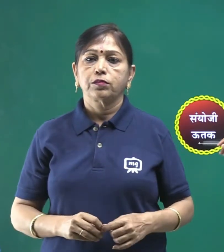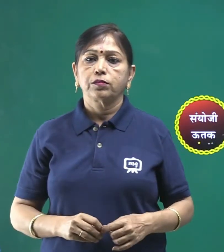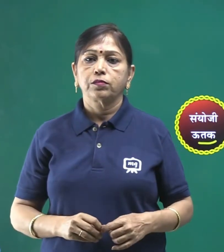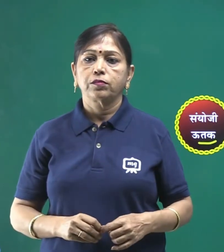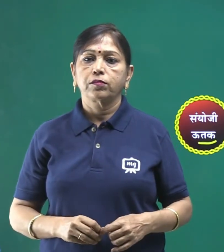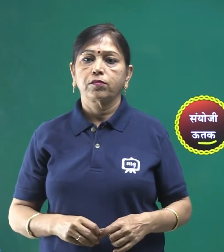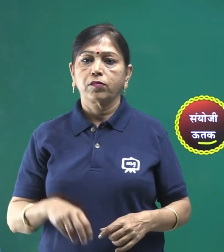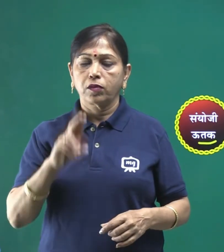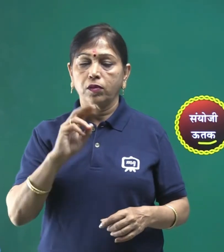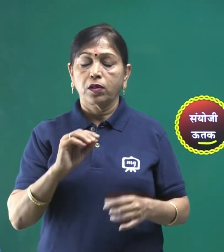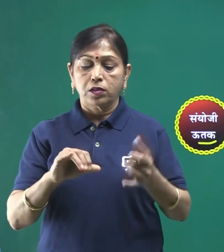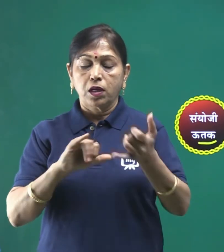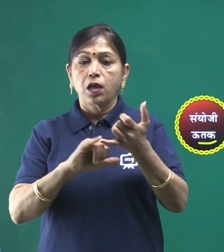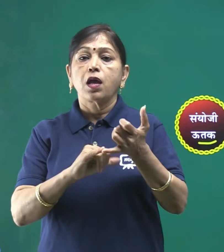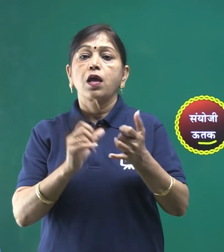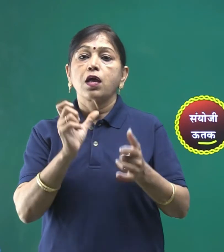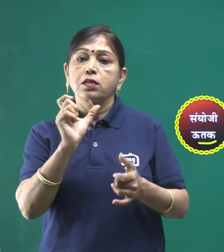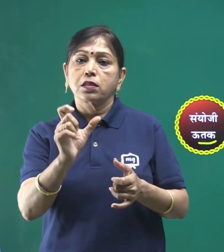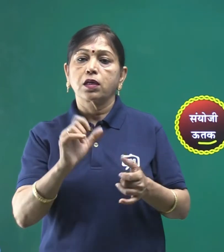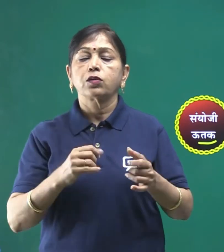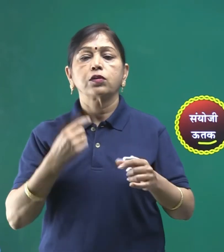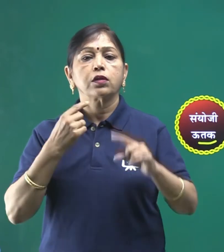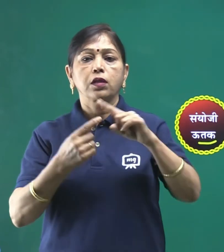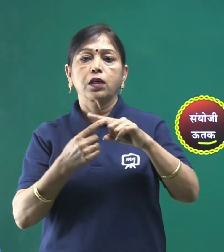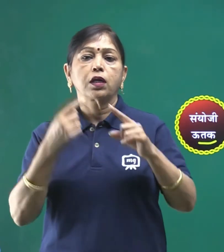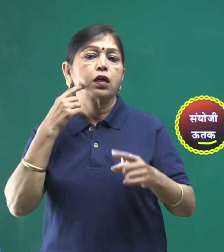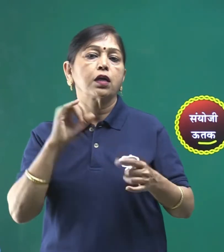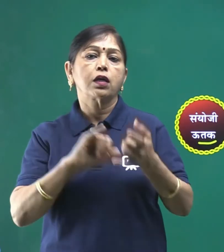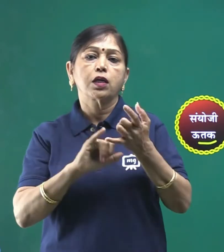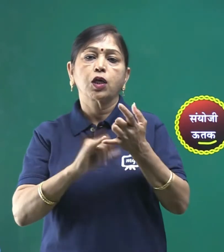2 संयोजी ऊतक,